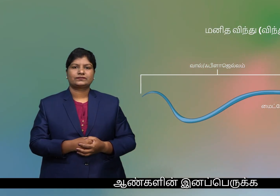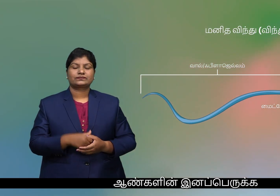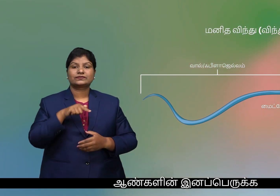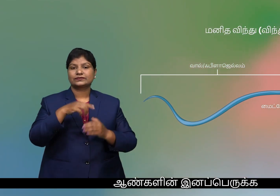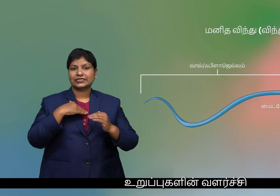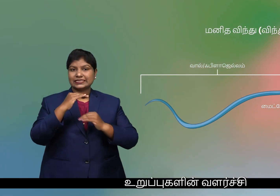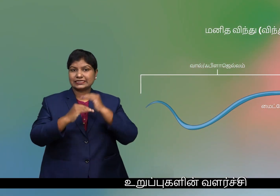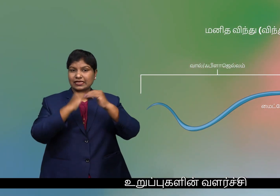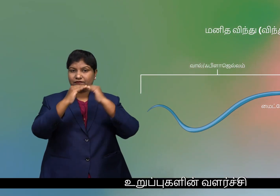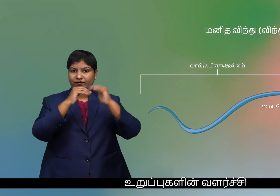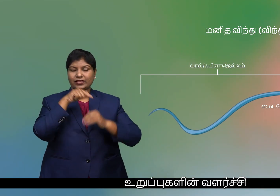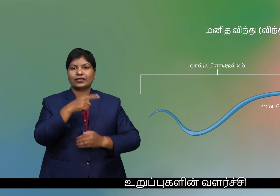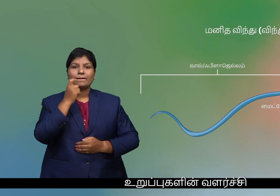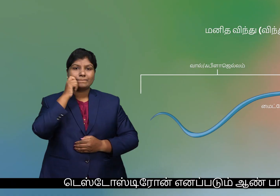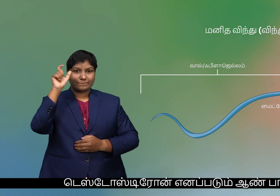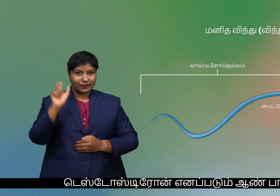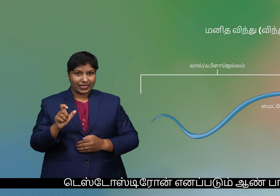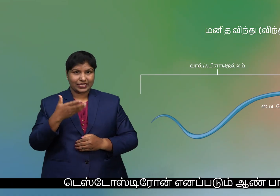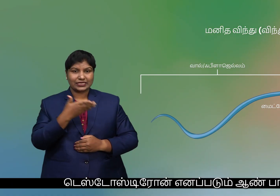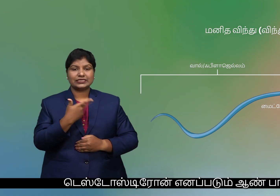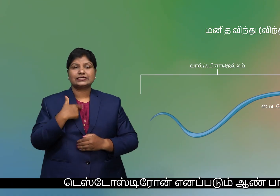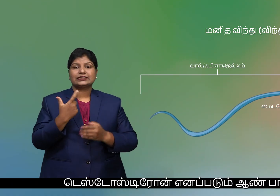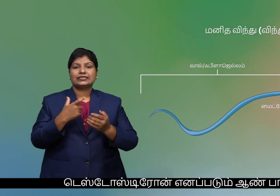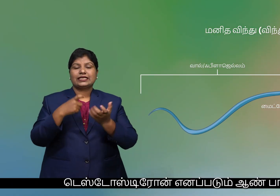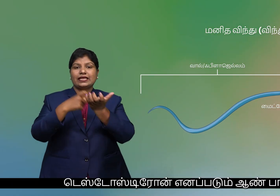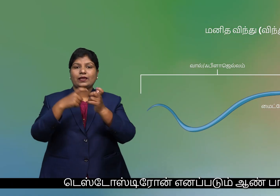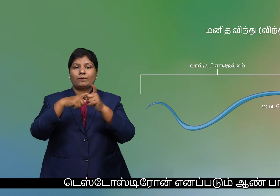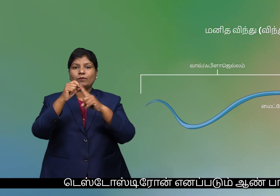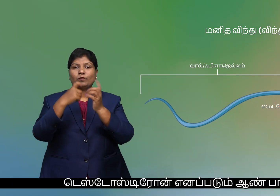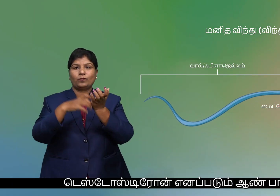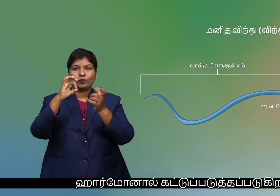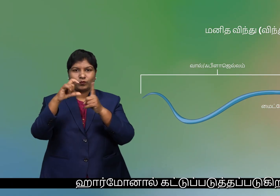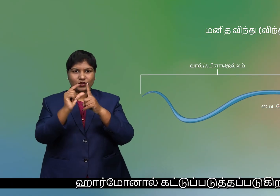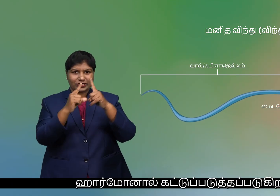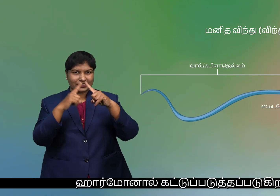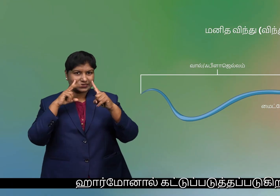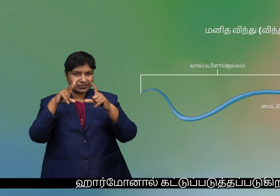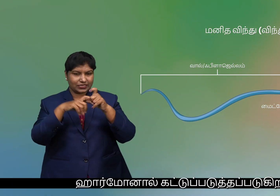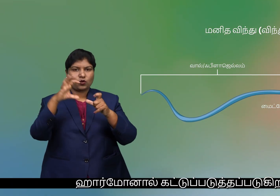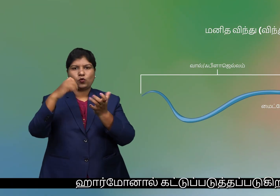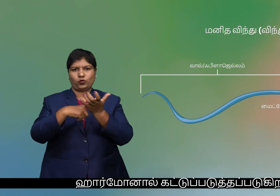ஆண்களின் இனப்பெருக்க உறுப்புகளின் வளர்ச்சி டெஸ்டோஸ்டிரோன் எனப்படும் ஆண் பாலின் ஹார்மோனால்